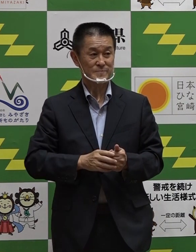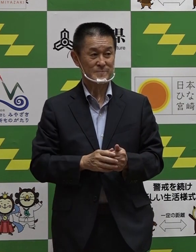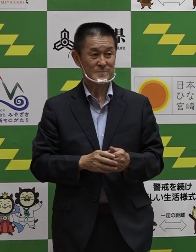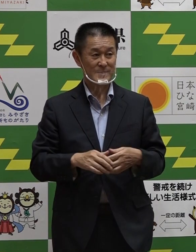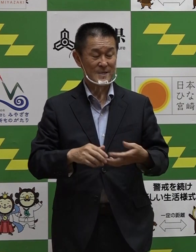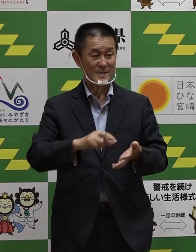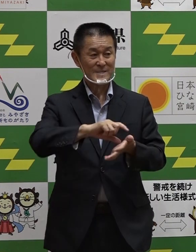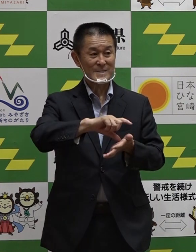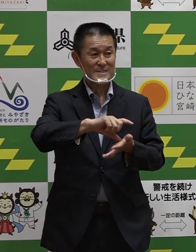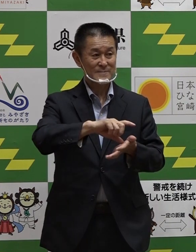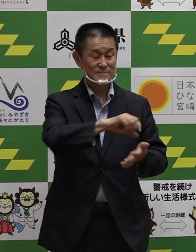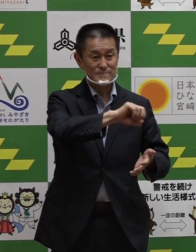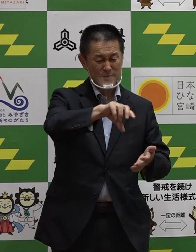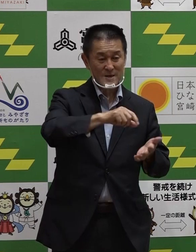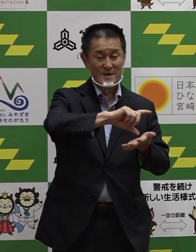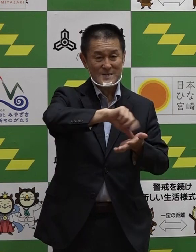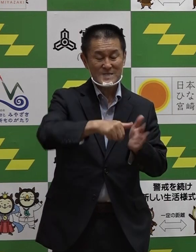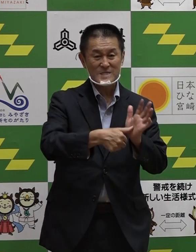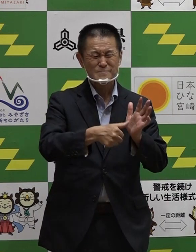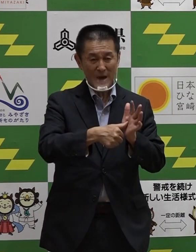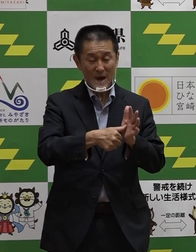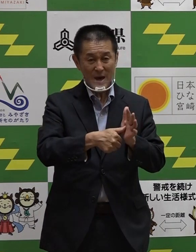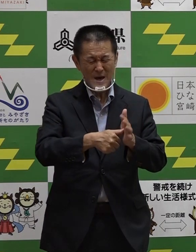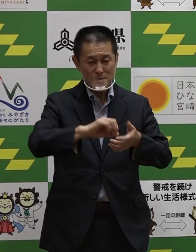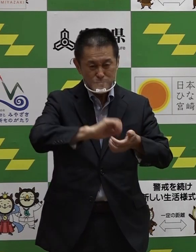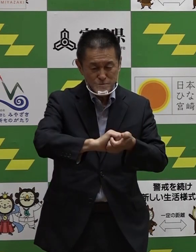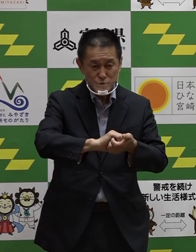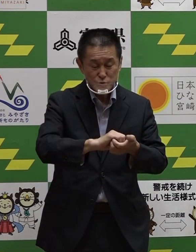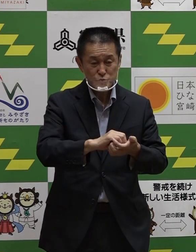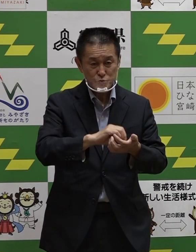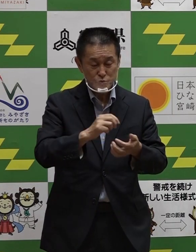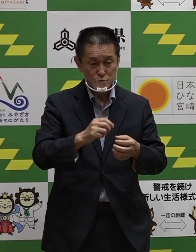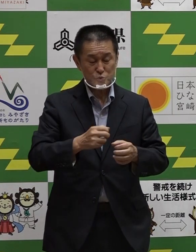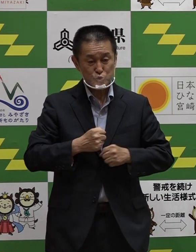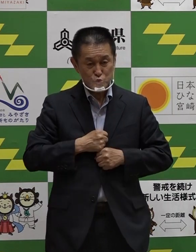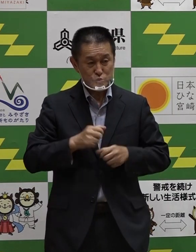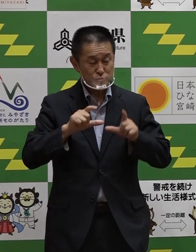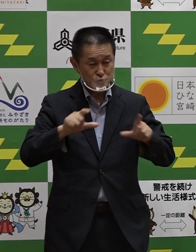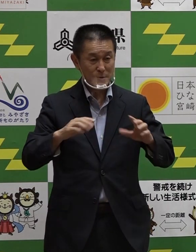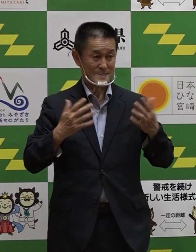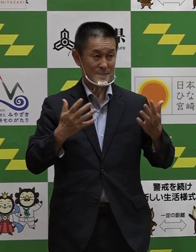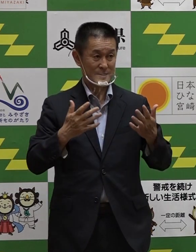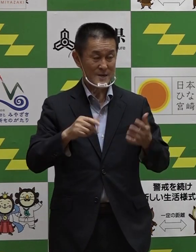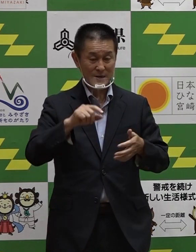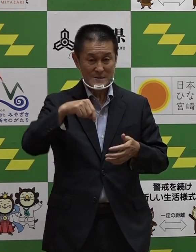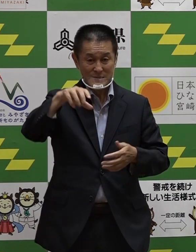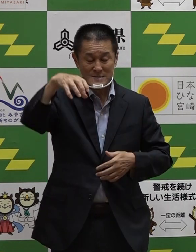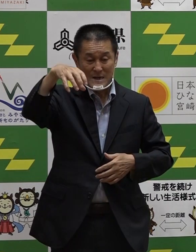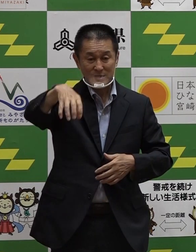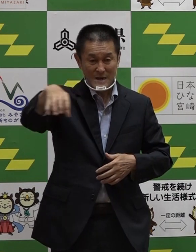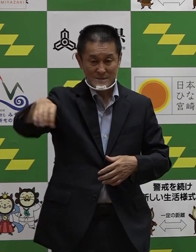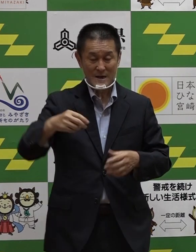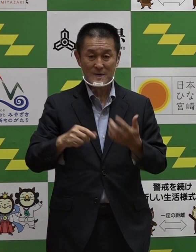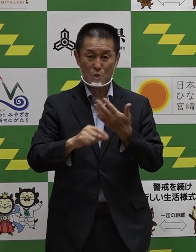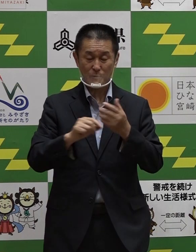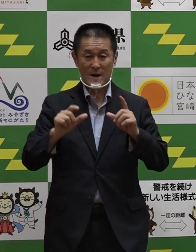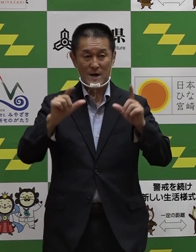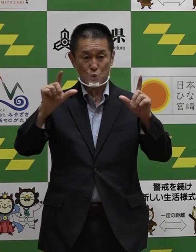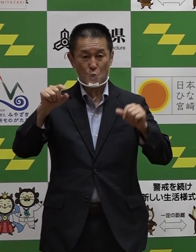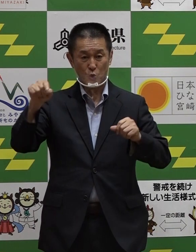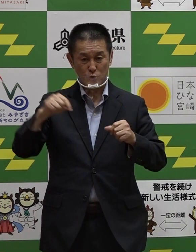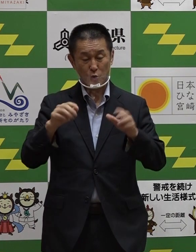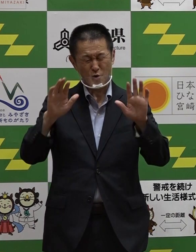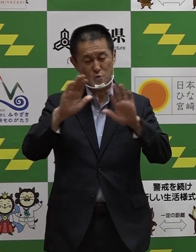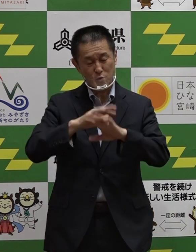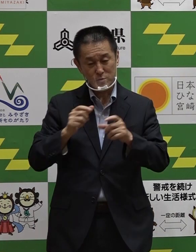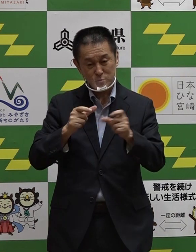地域名を明示しての注意喚起は今行わない。 ただそういうその行った先で、例えば東京の夜